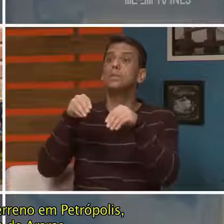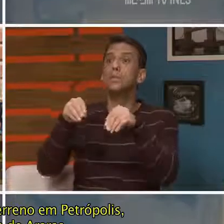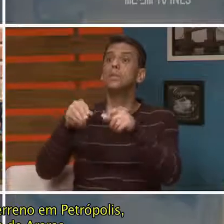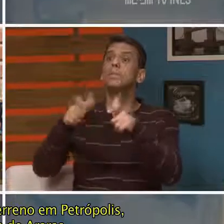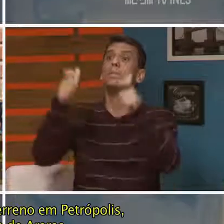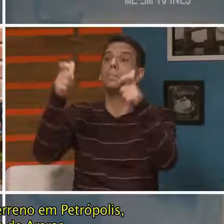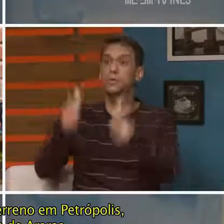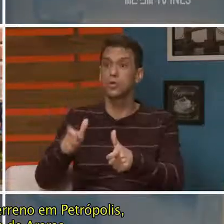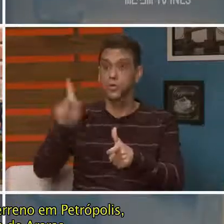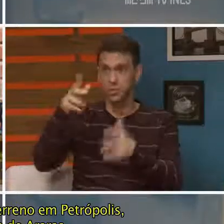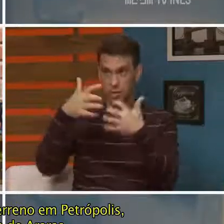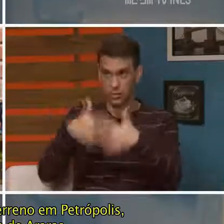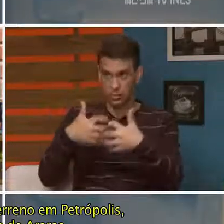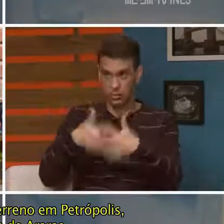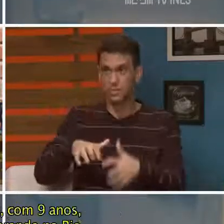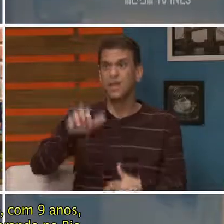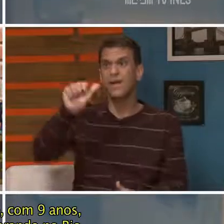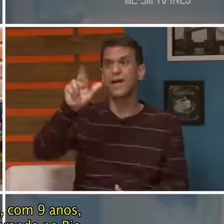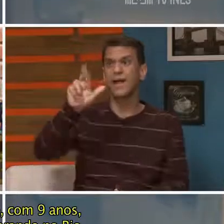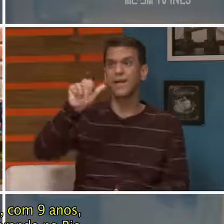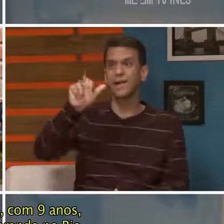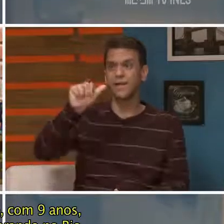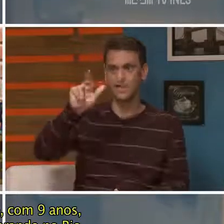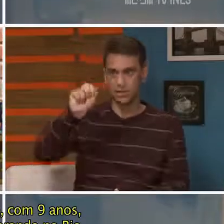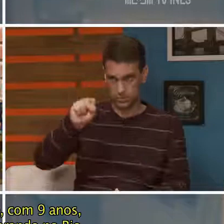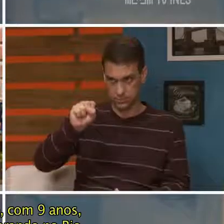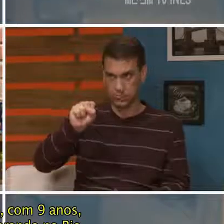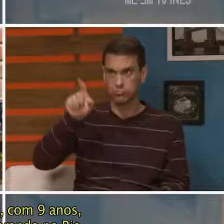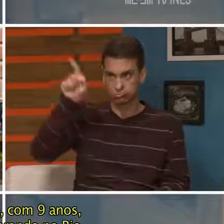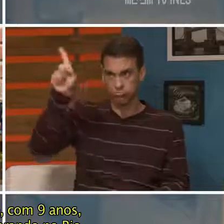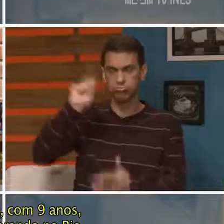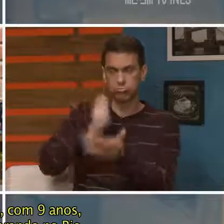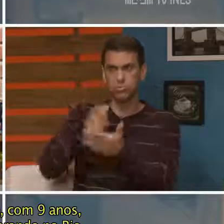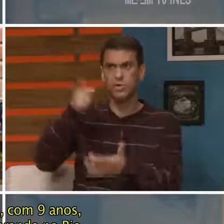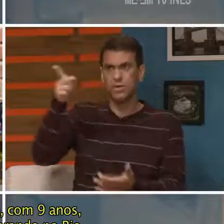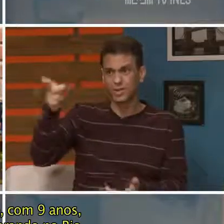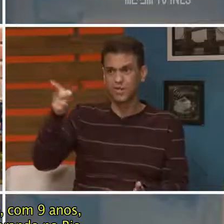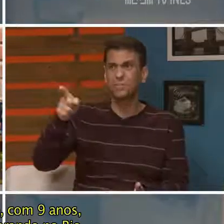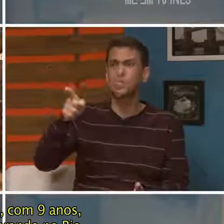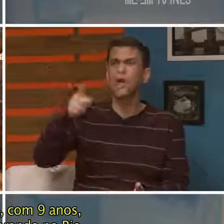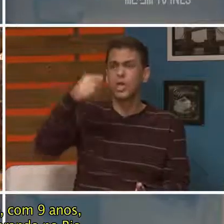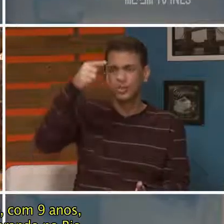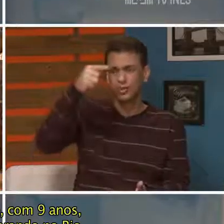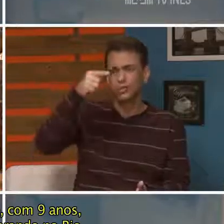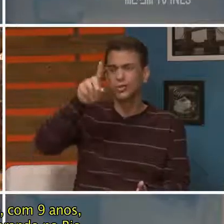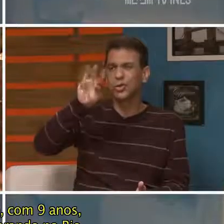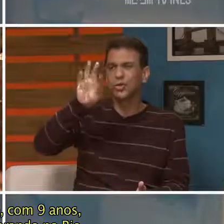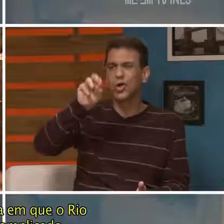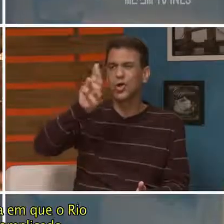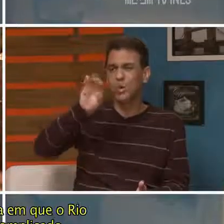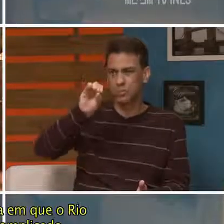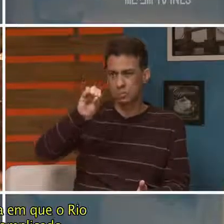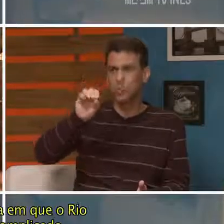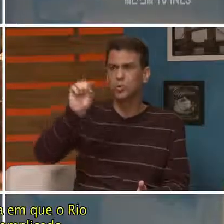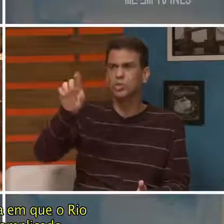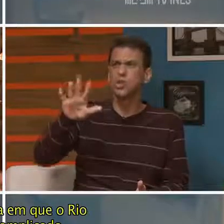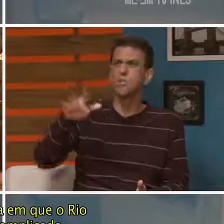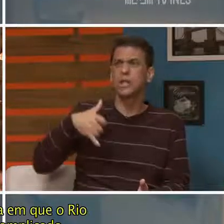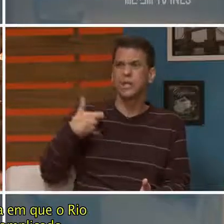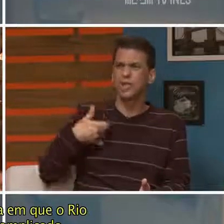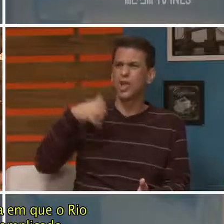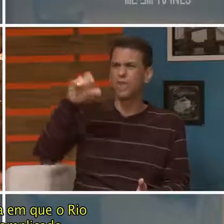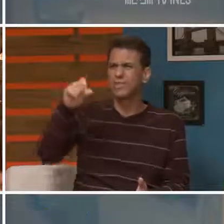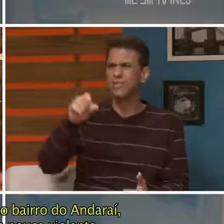em Petrópolis, no bairro de Araras. E o Toríbio, com 9 anos, a gente morando no Rio, numa época que o Rio